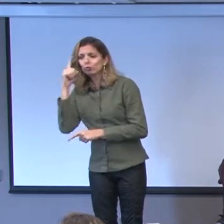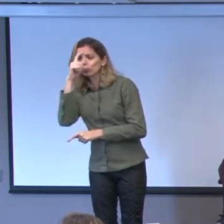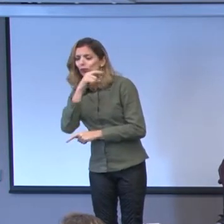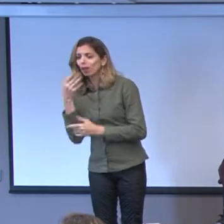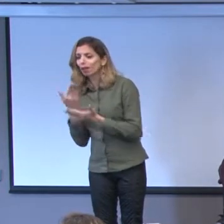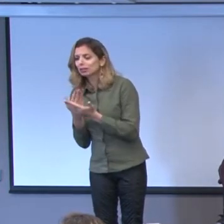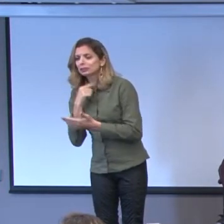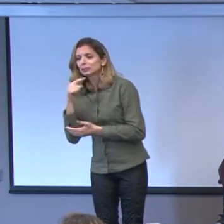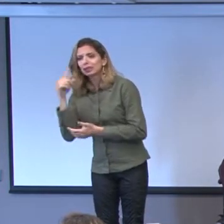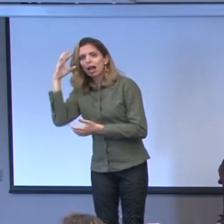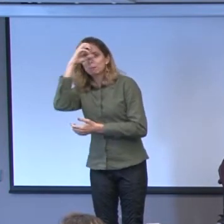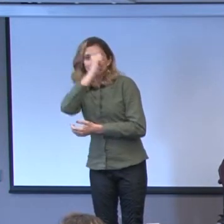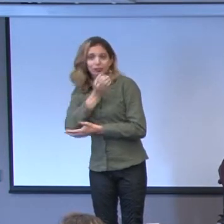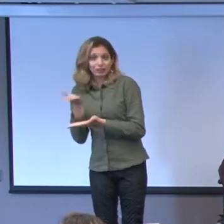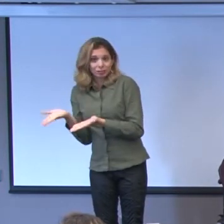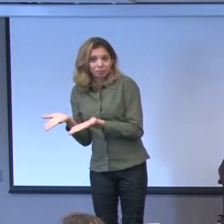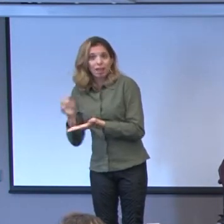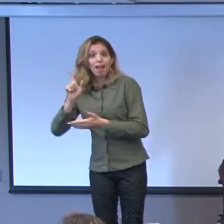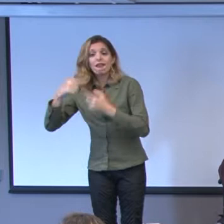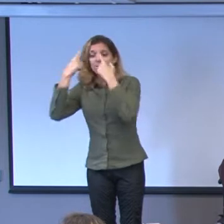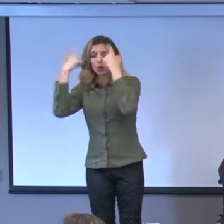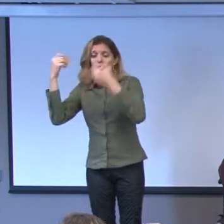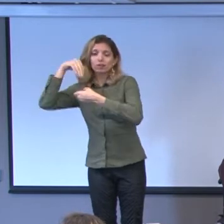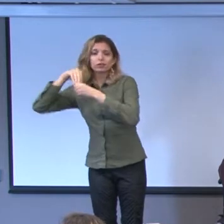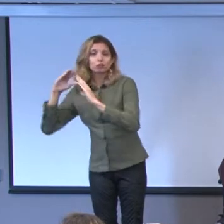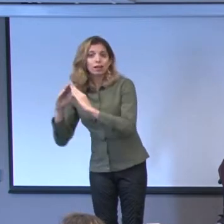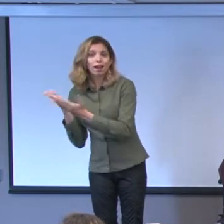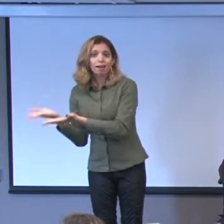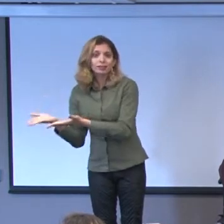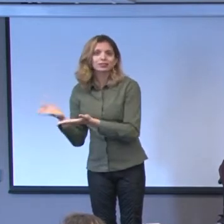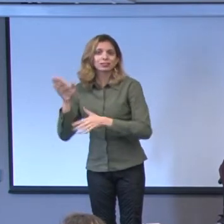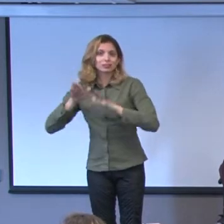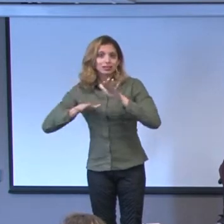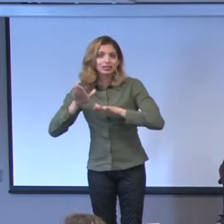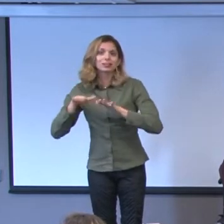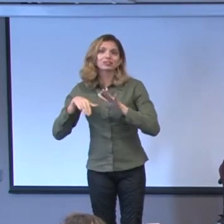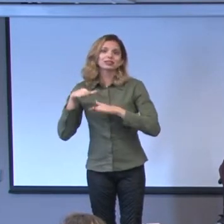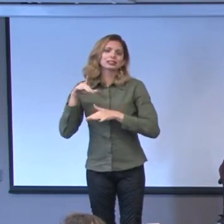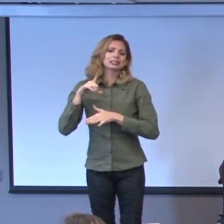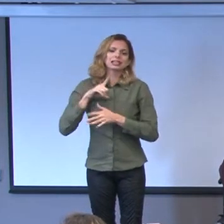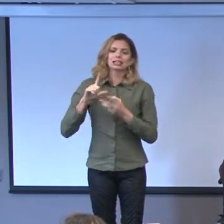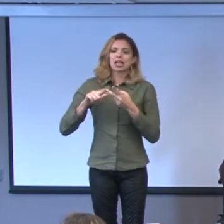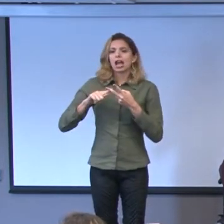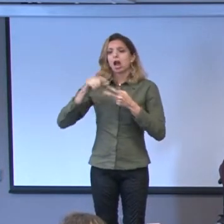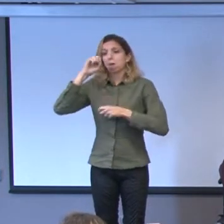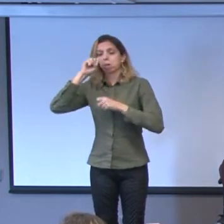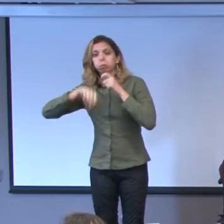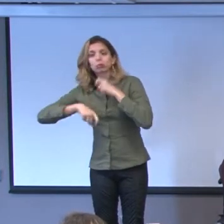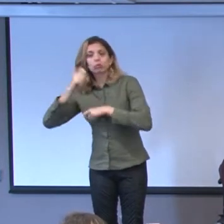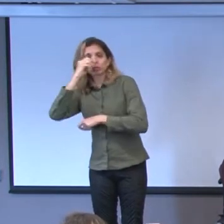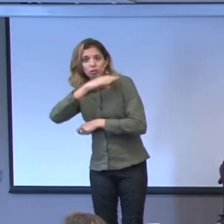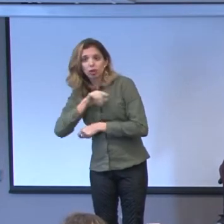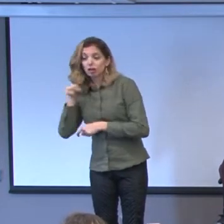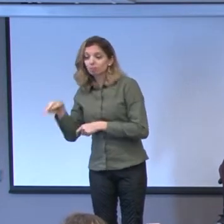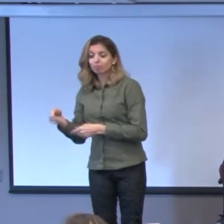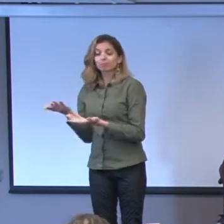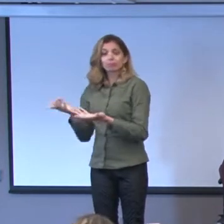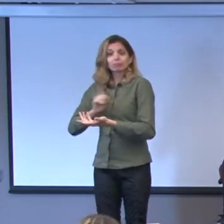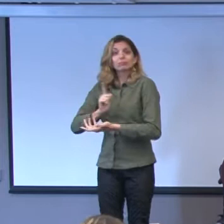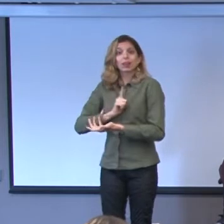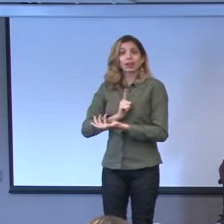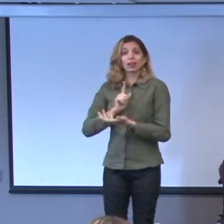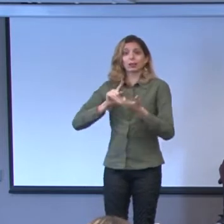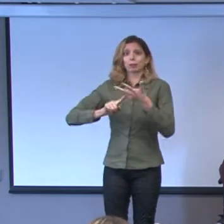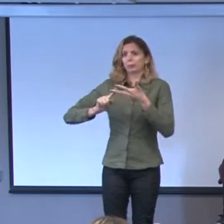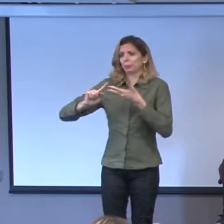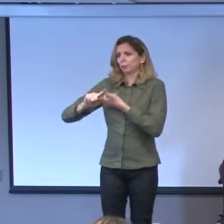para permanecer na escola, que é a violência, que acontece muito à criança, ao abuso sexual, que você não pode esquecer, há